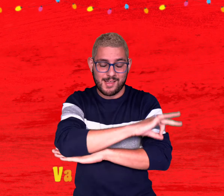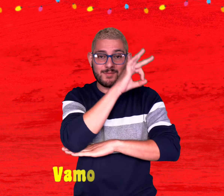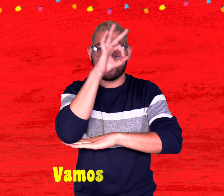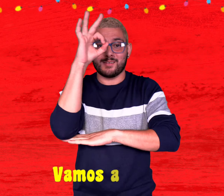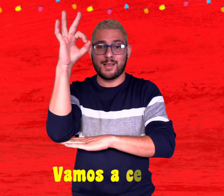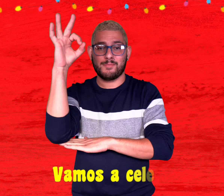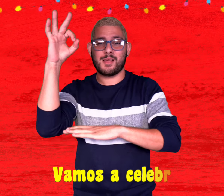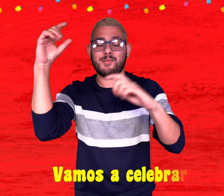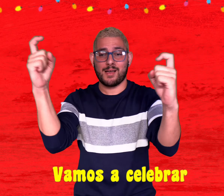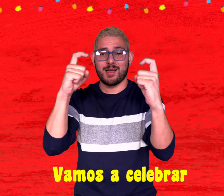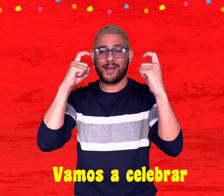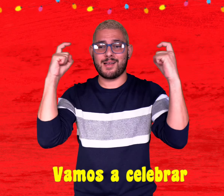vamos a celebrar,